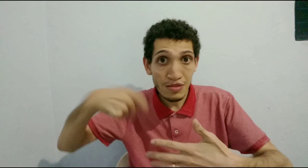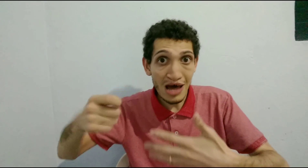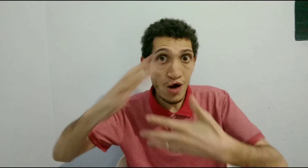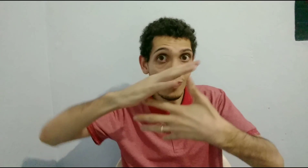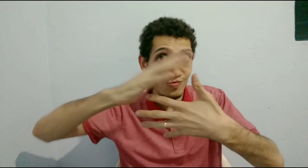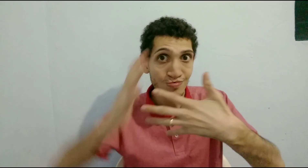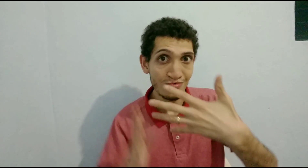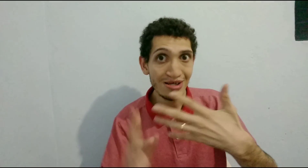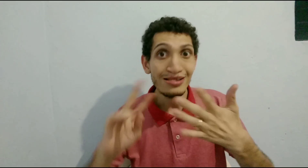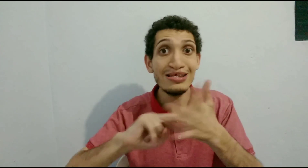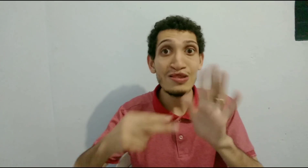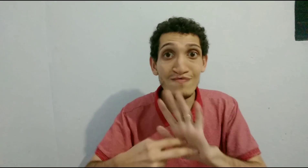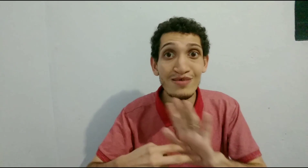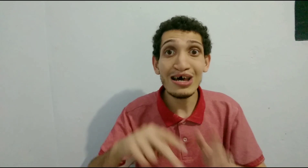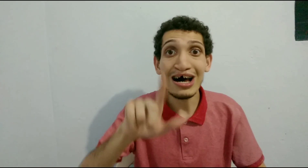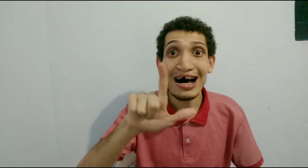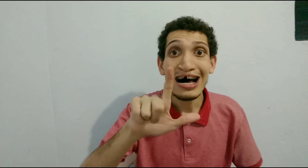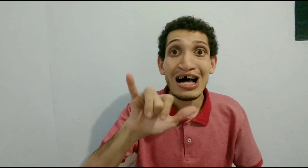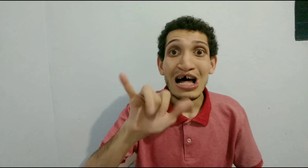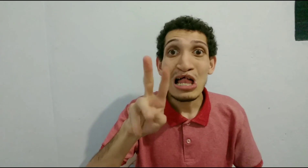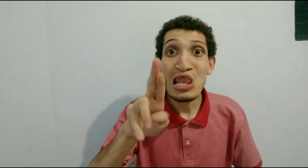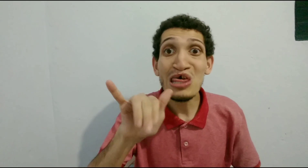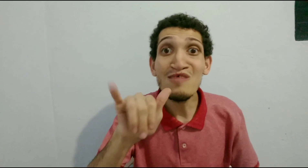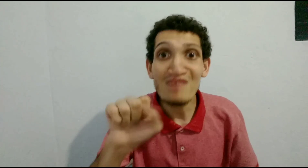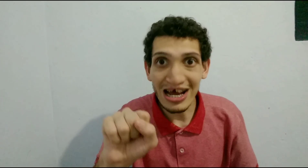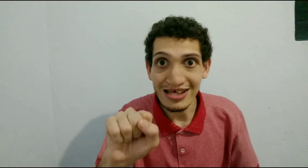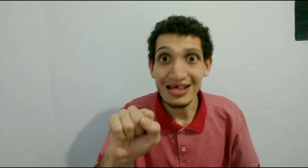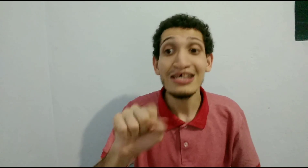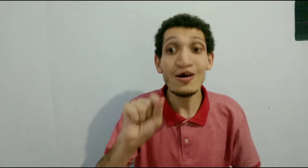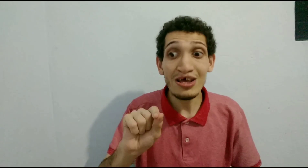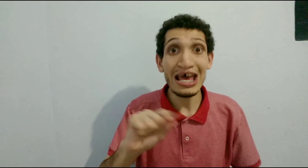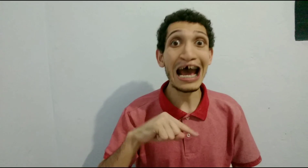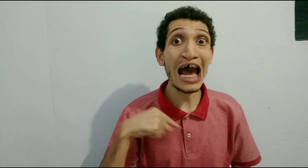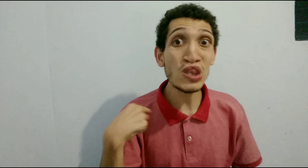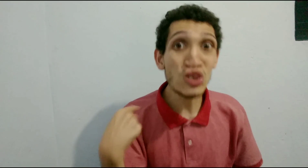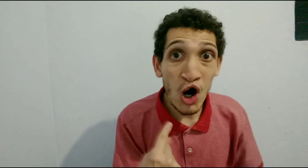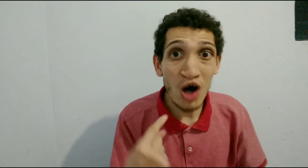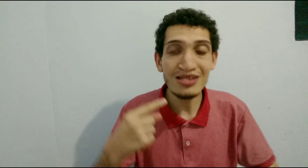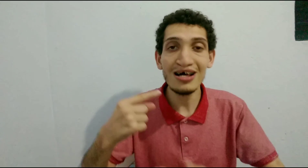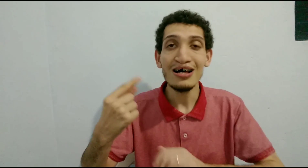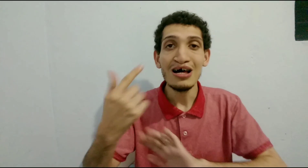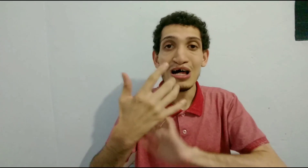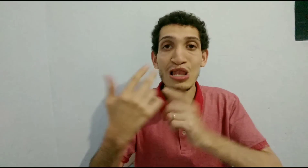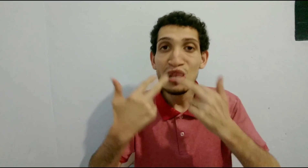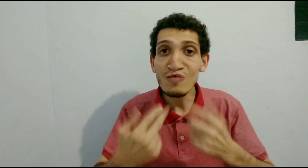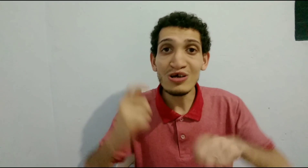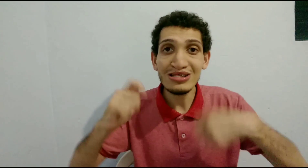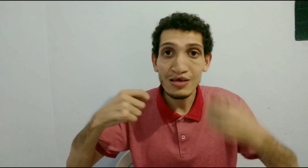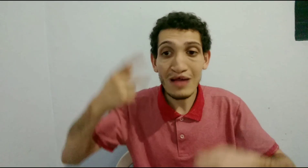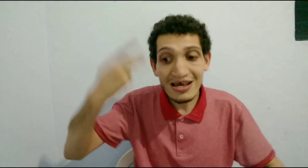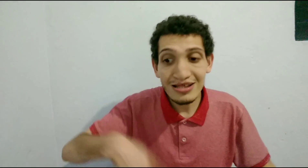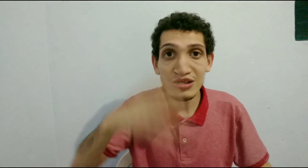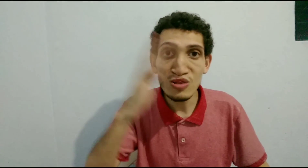sinal significa Libra. É o quê? A nossa língua de sinais aqui no